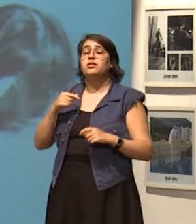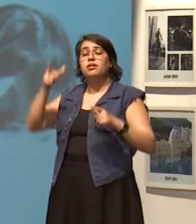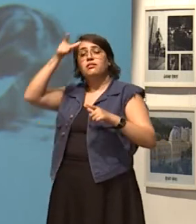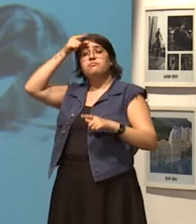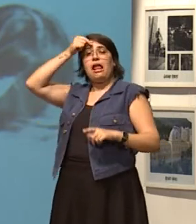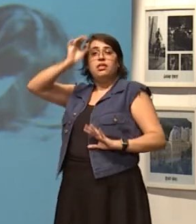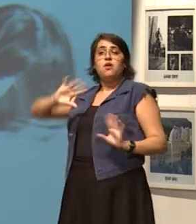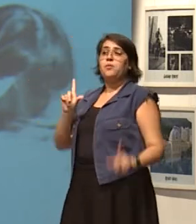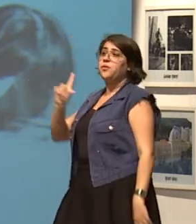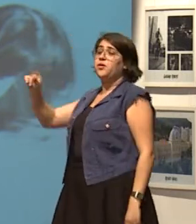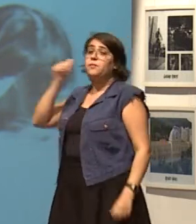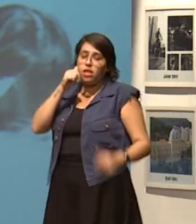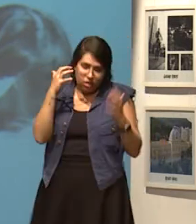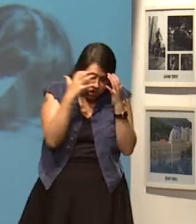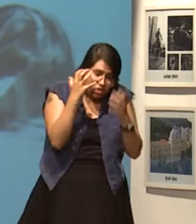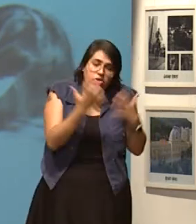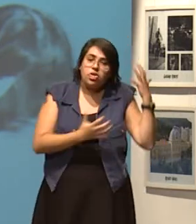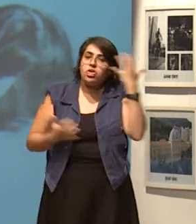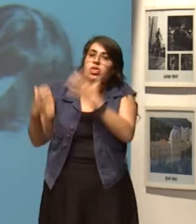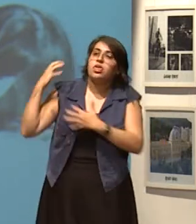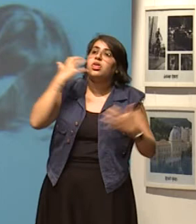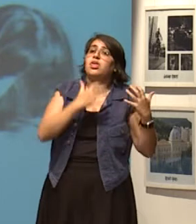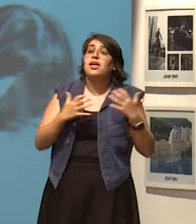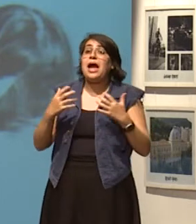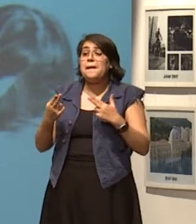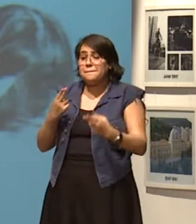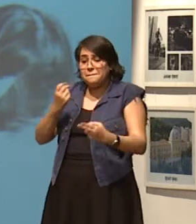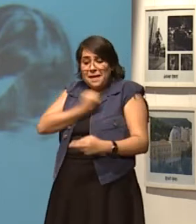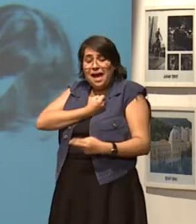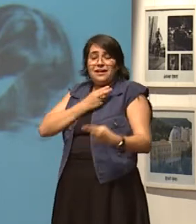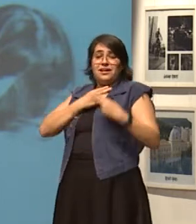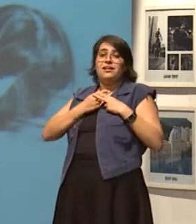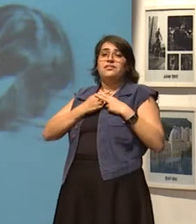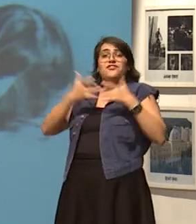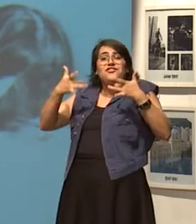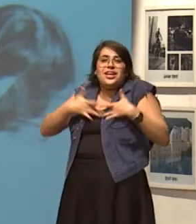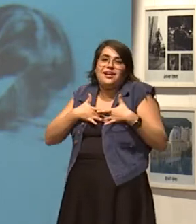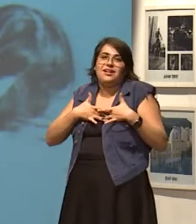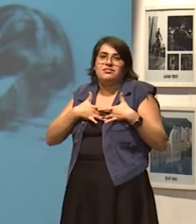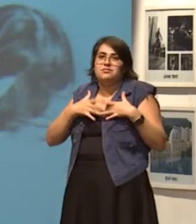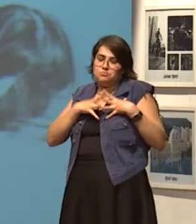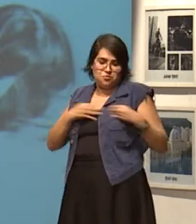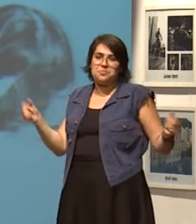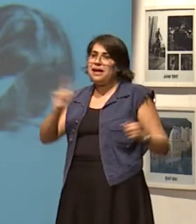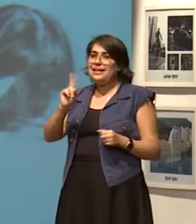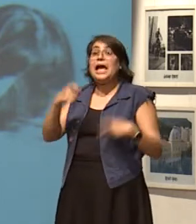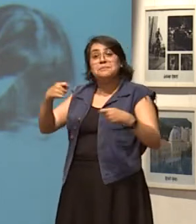Após a violência sexual, o estupro, o homem se sente aliviado e a mulher muito mal,